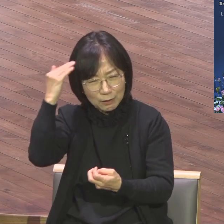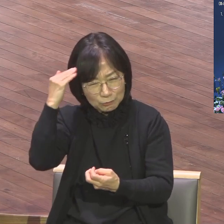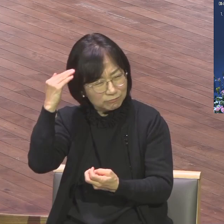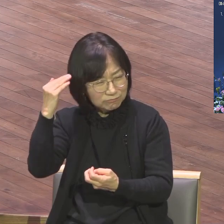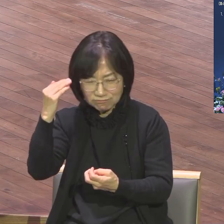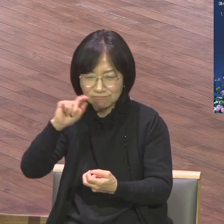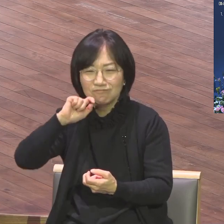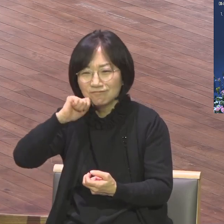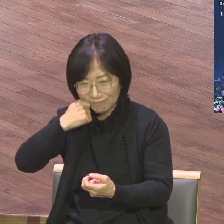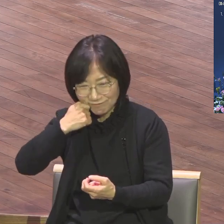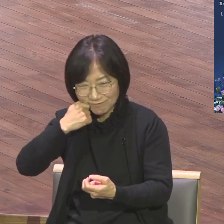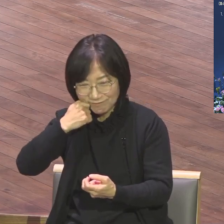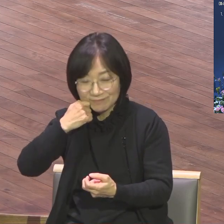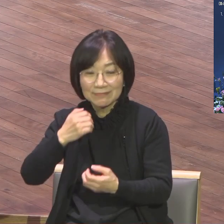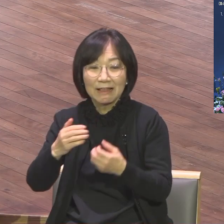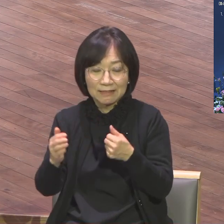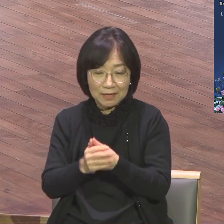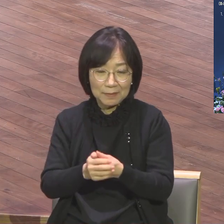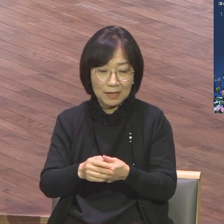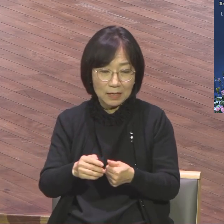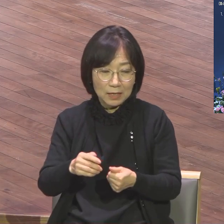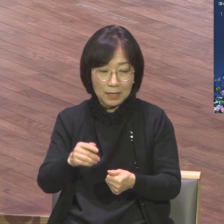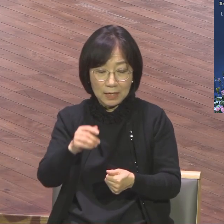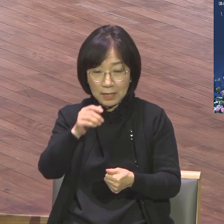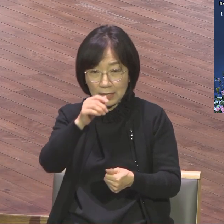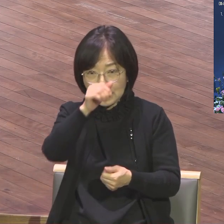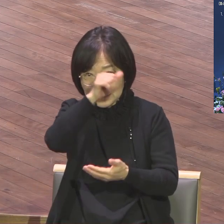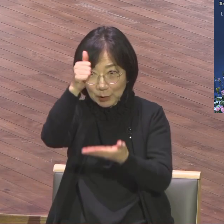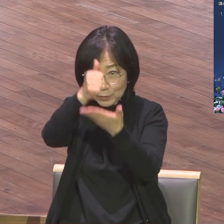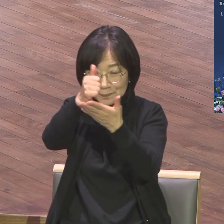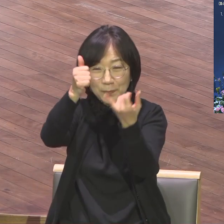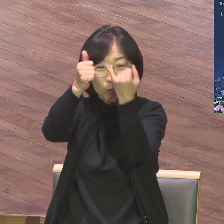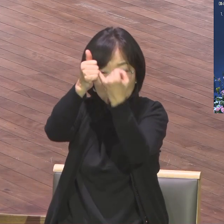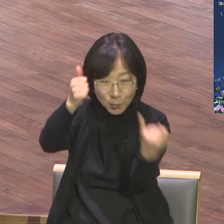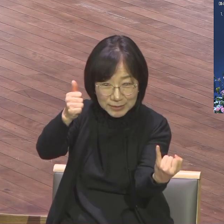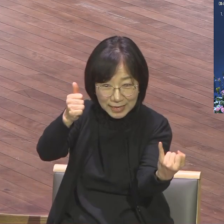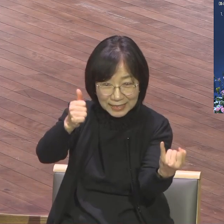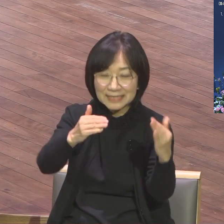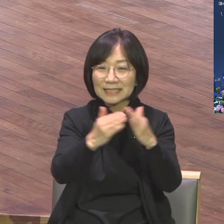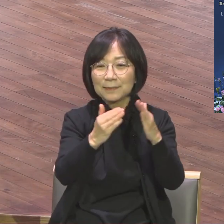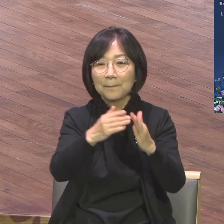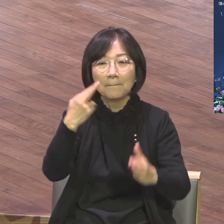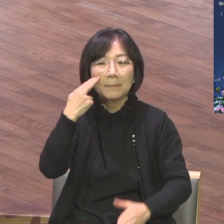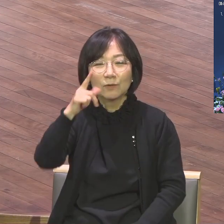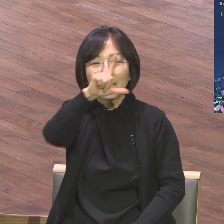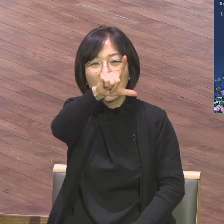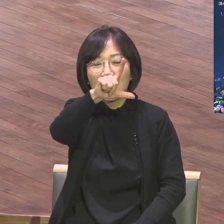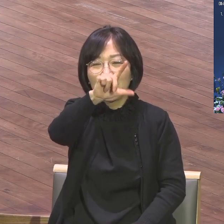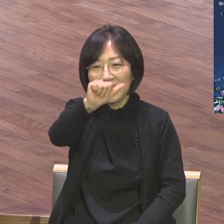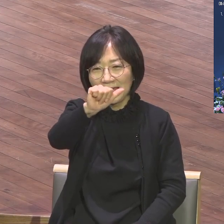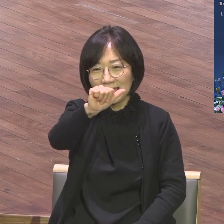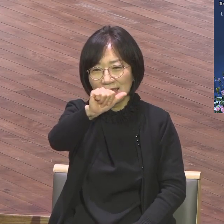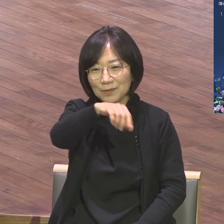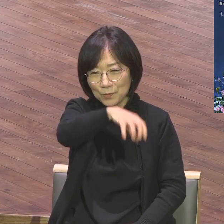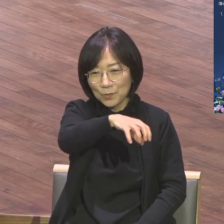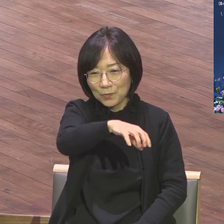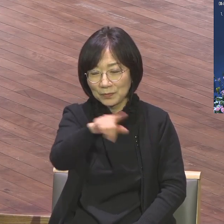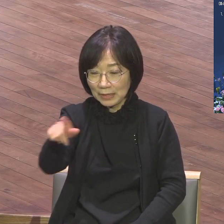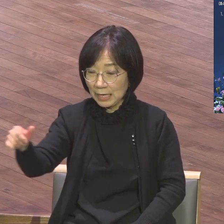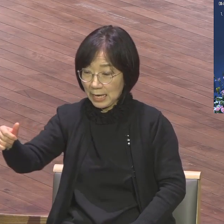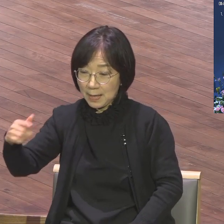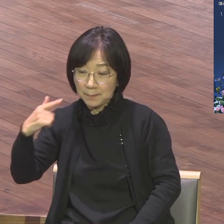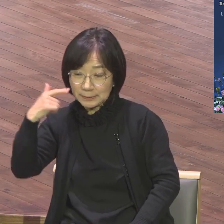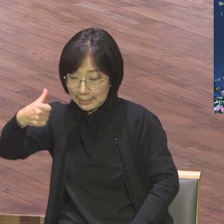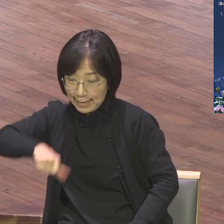데려가가지고 자기 동생인데 노동성 LA 타는데 거기다가 데려가서 아들을 데려 이 아들 우리 목사님 아들은